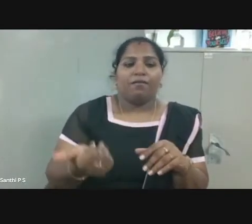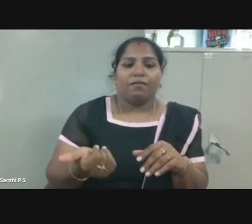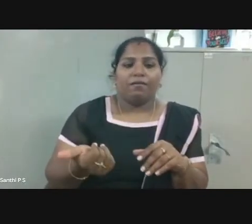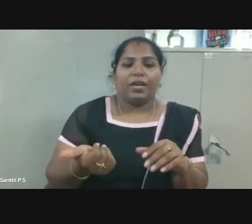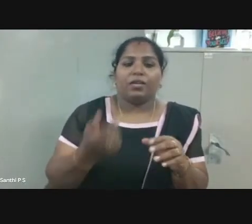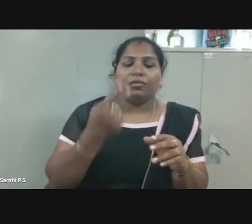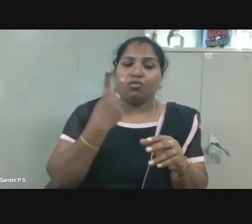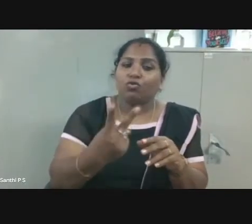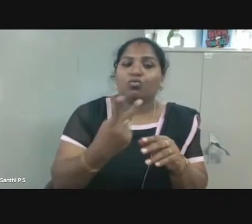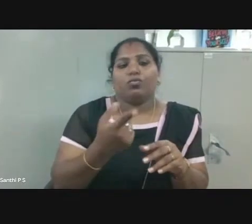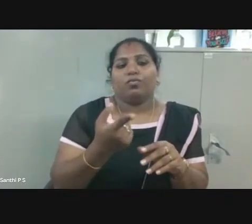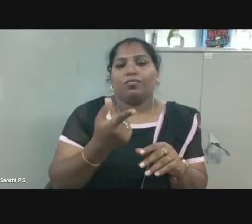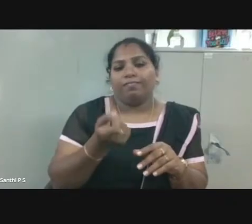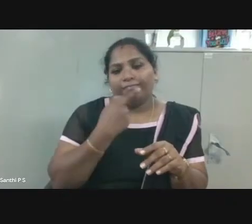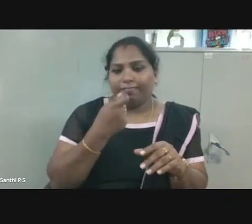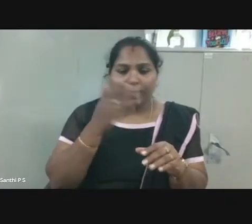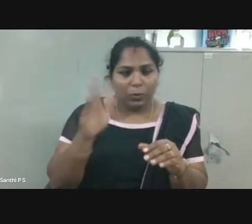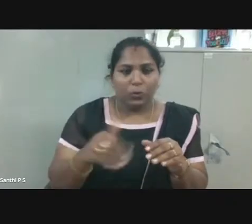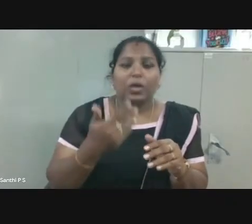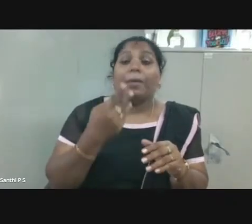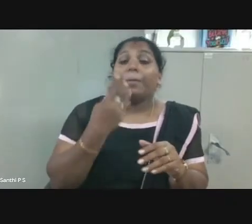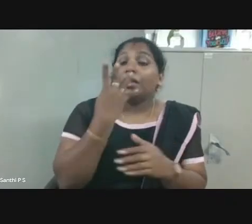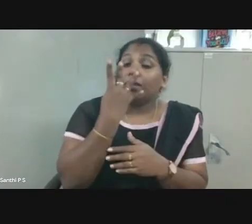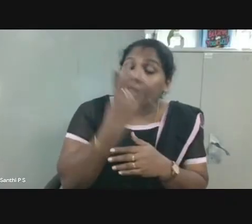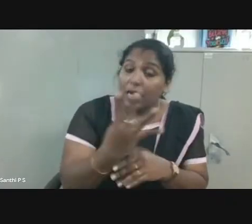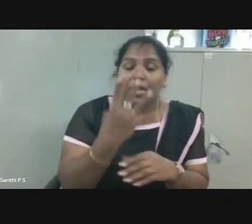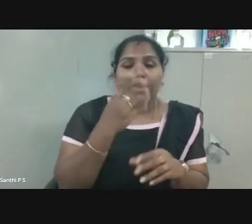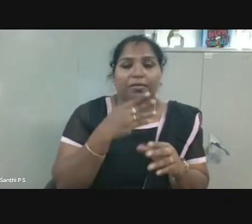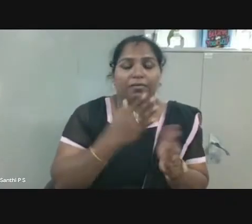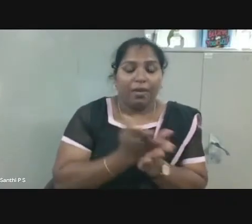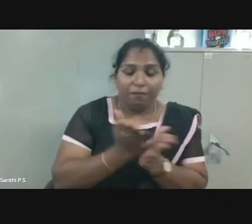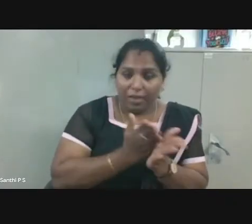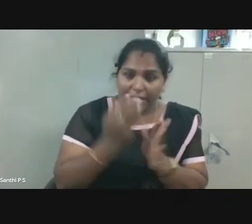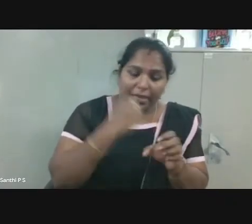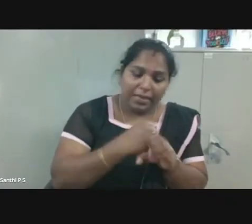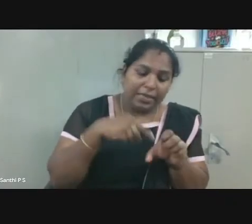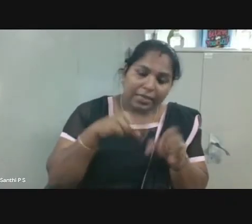എന്ന് പറഞ്ഞൊരു മരുന്ന്. അപ്പൊ ഇപ്പൊ 4 ജീൻ തെറാപ്പികൾ നടക്കുന്നുണ്ട് ലോകത്ത് എല്ലായിടത്തും. പക്ഷെ ഇതിന്റെ